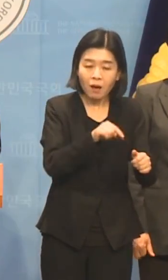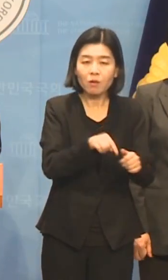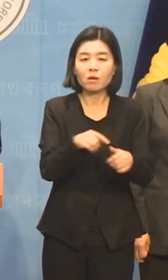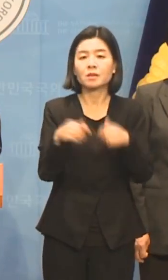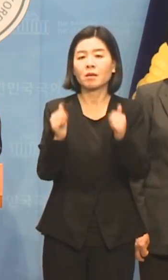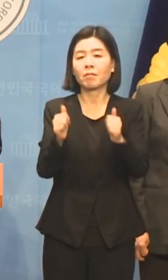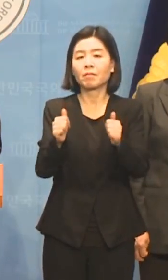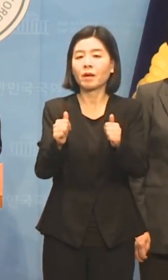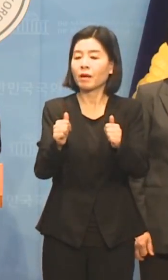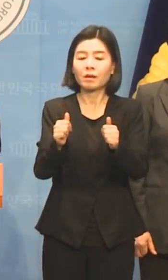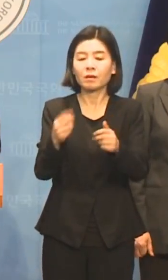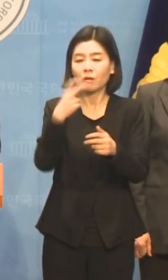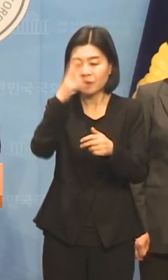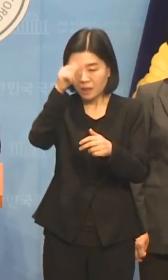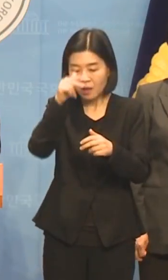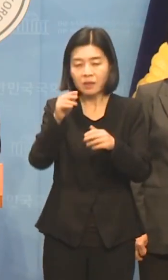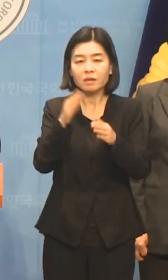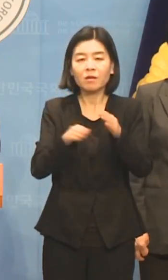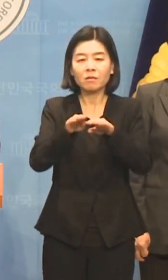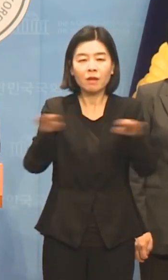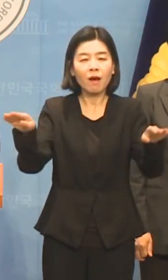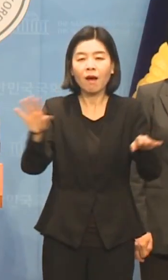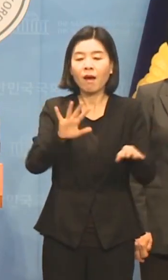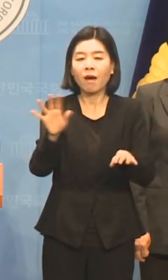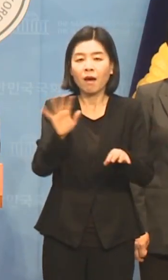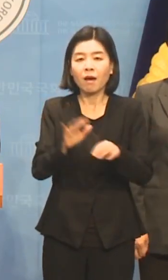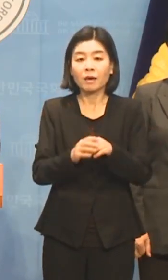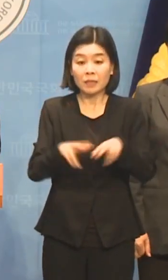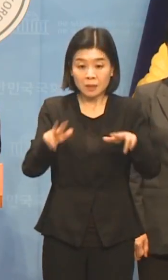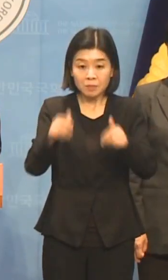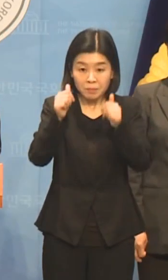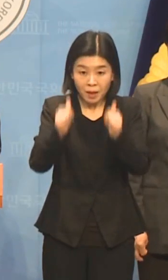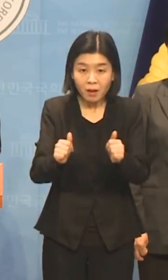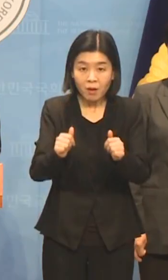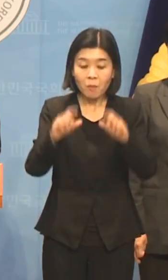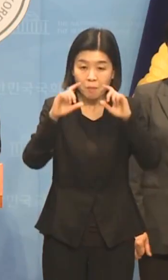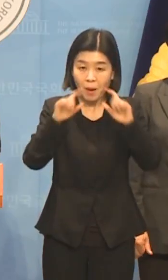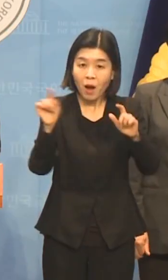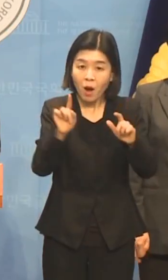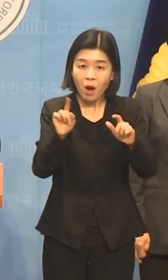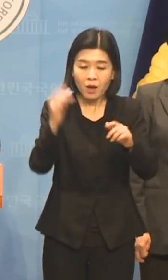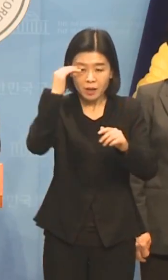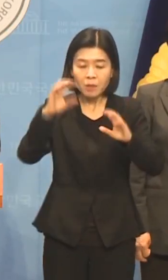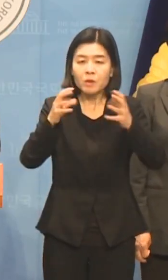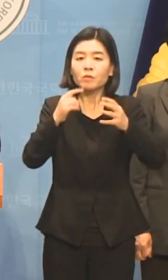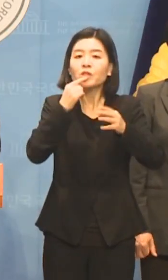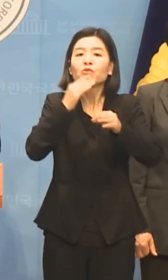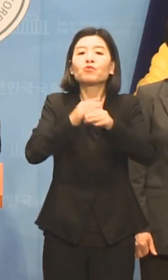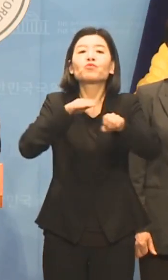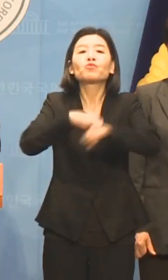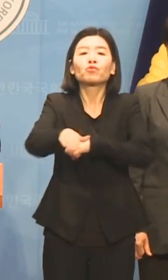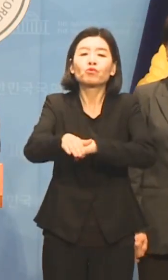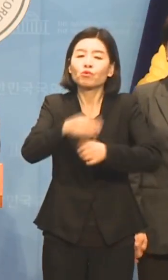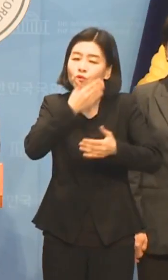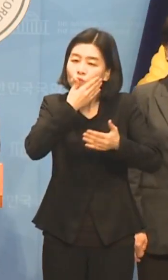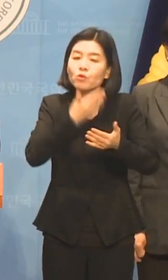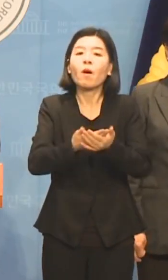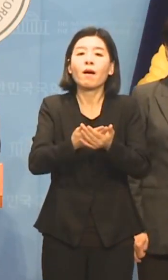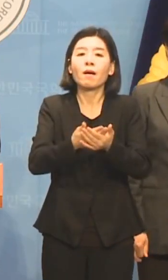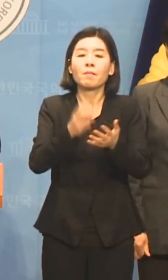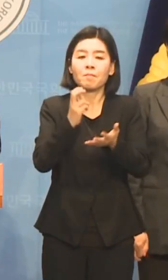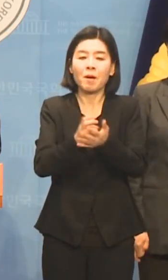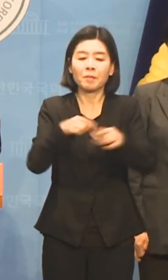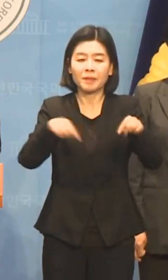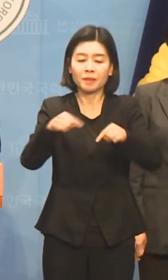상실했습니다. 이번 판결은 대한민국의 민주주의와 법치의 근간을 결정짓는 중요한 분기점이 될